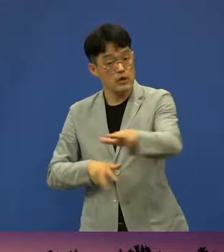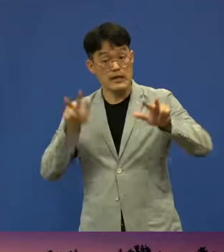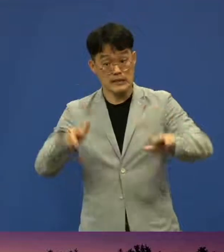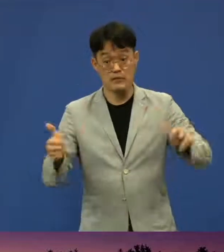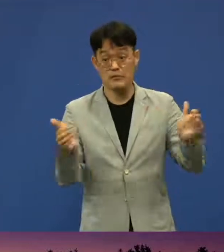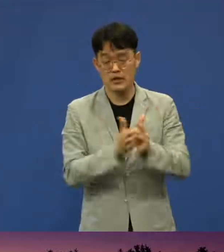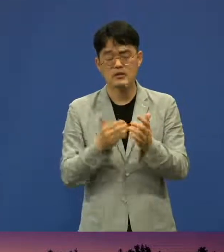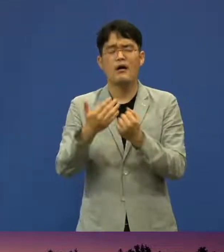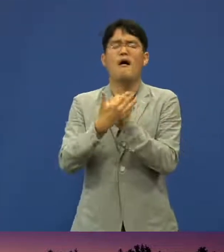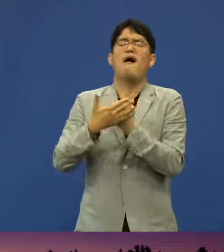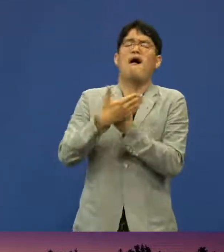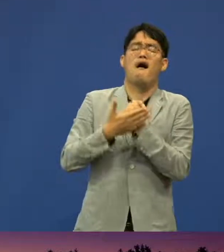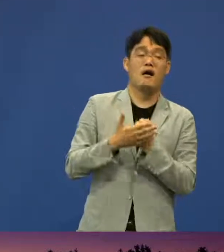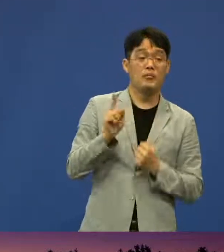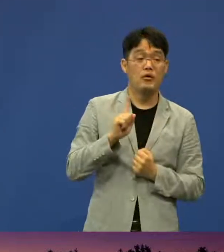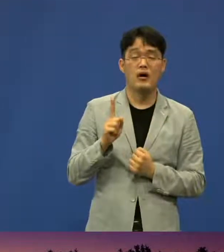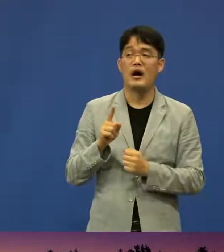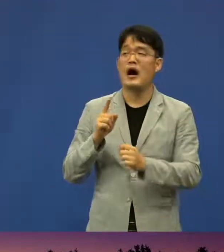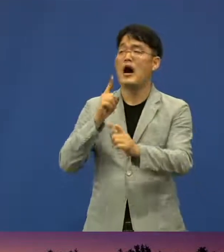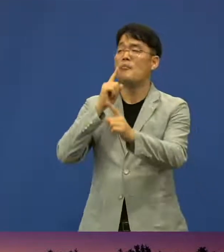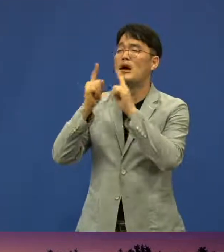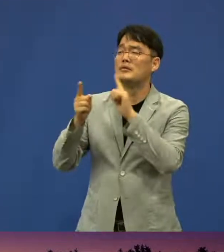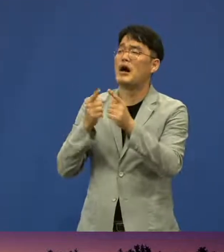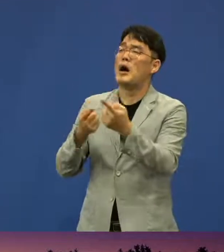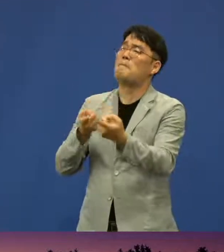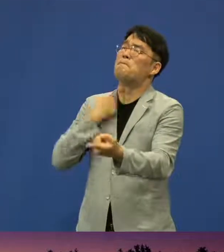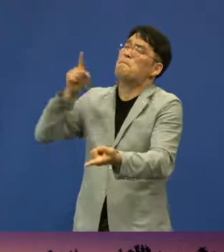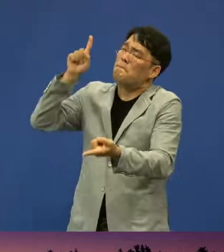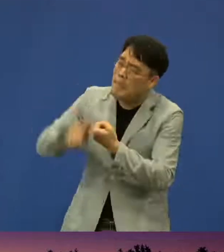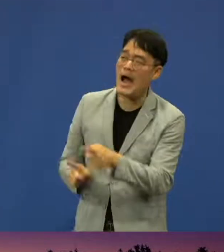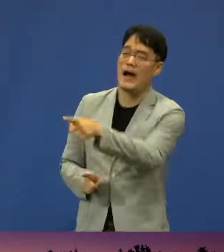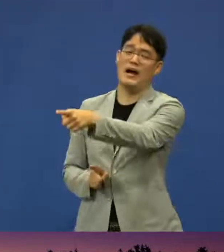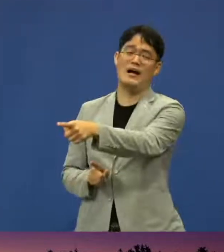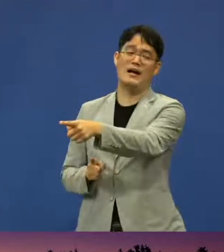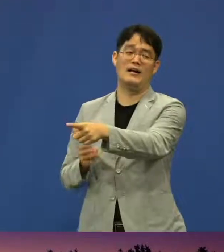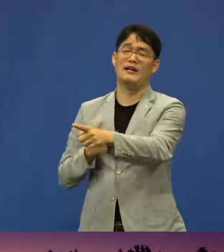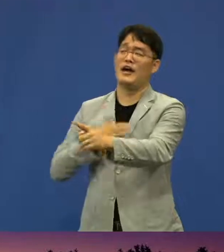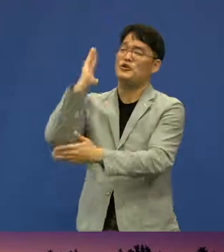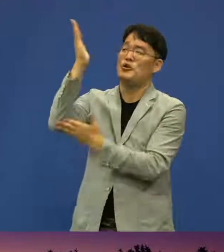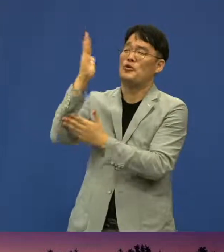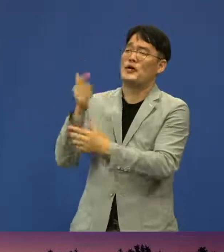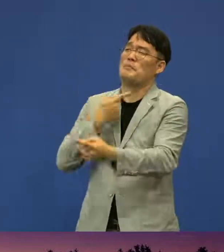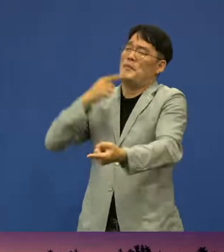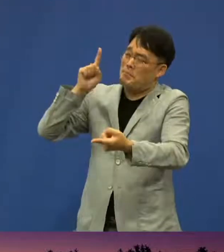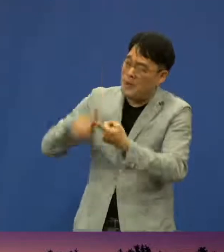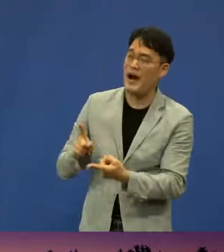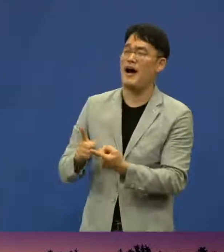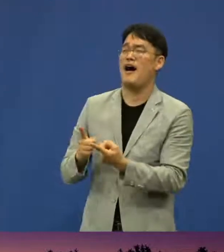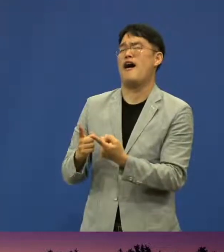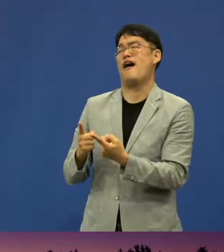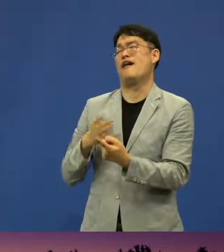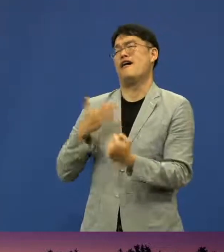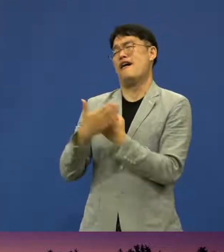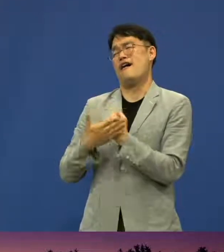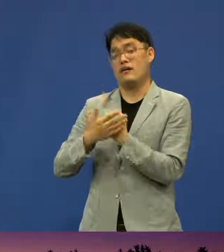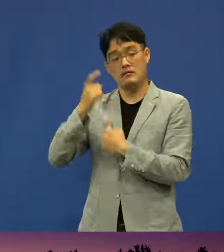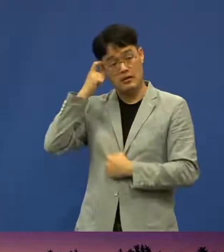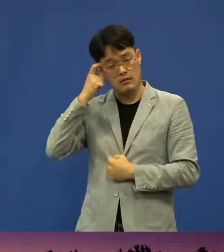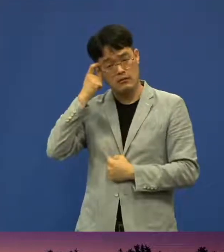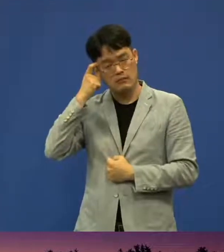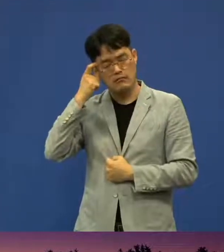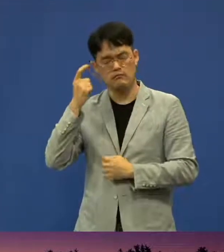마음에 꼭 들어, 저 목사님 설교가 내 마음에 꼭 들어, 그게 은혜라고 생각했는데, 사실은 내